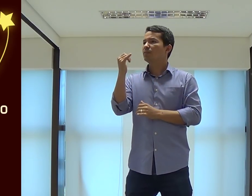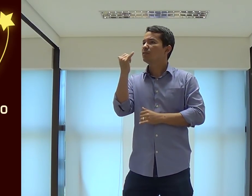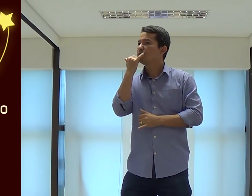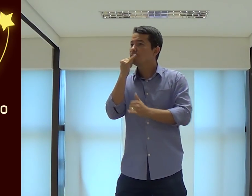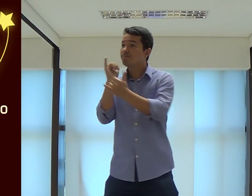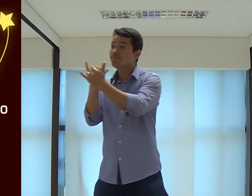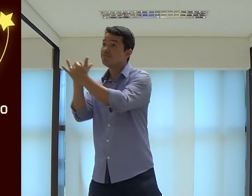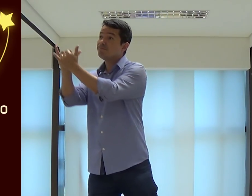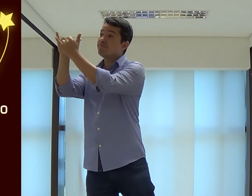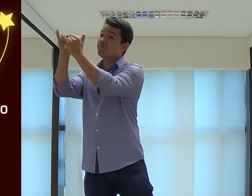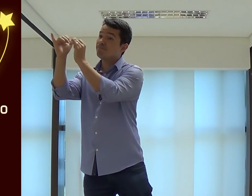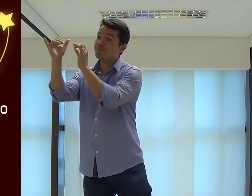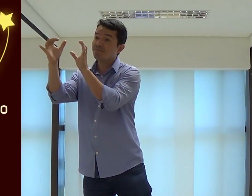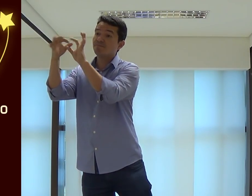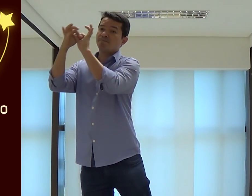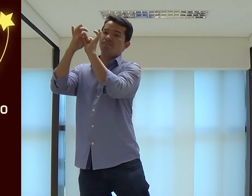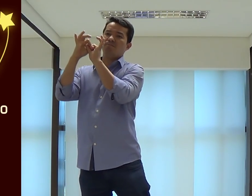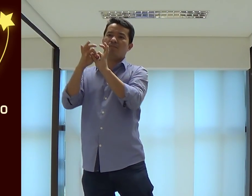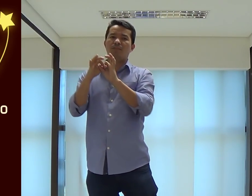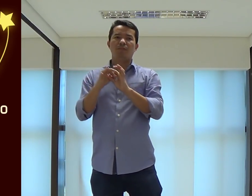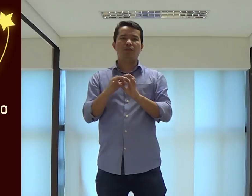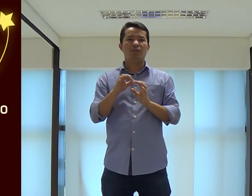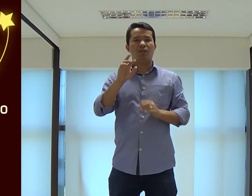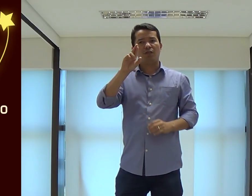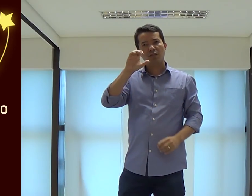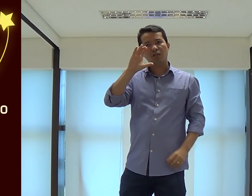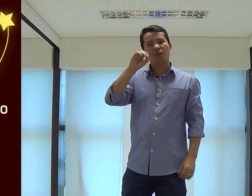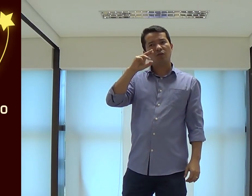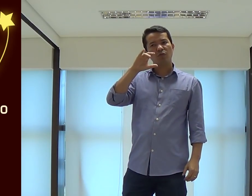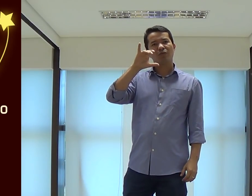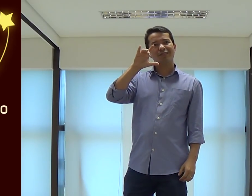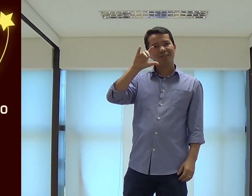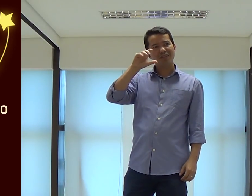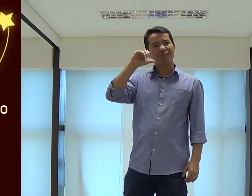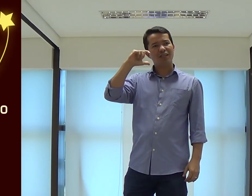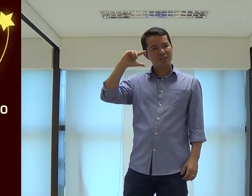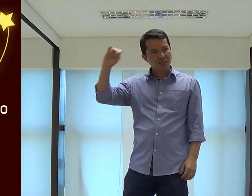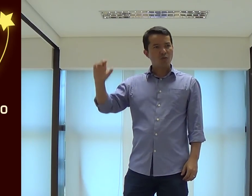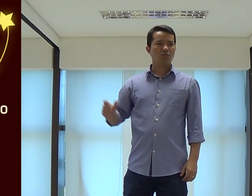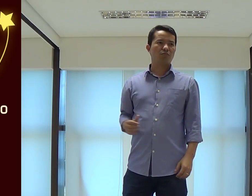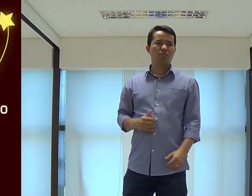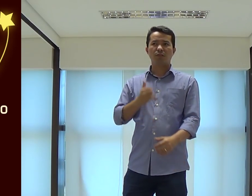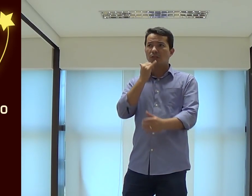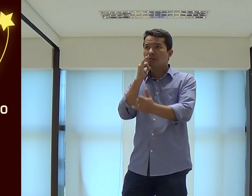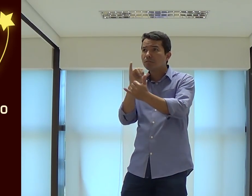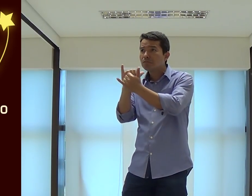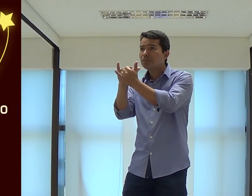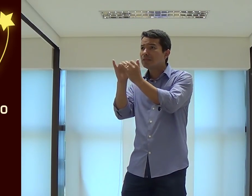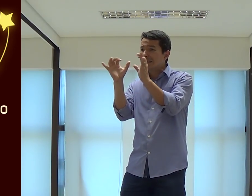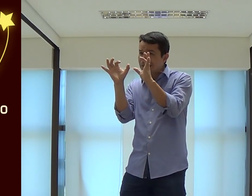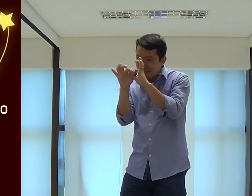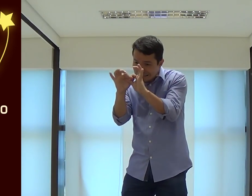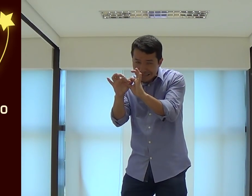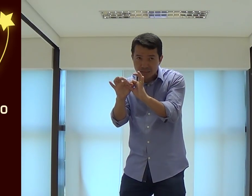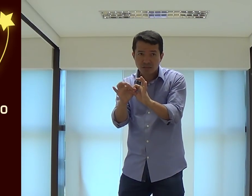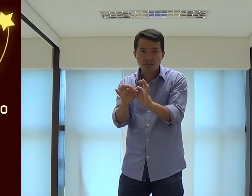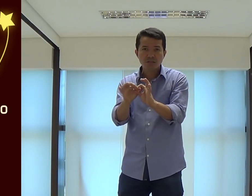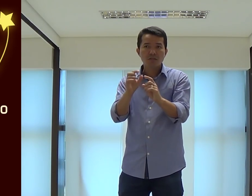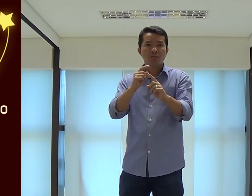com a união. Esse é o sinal de reconciliação. É quando há esse perdão e há essa